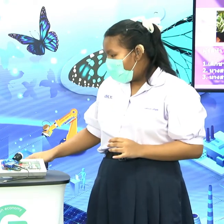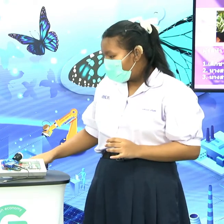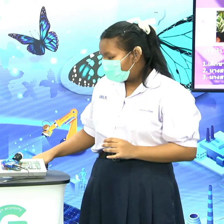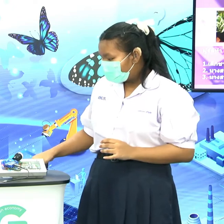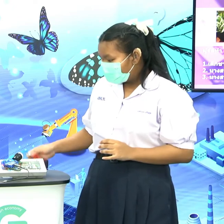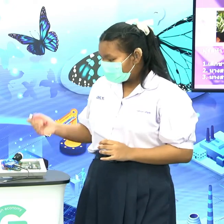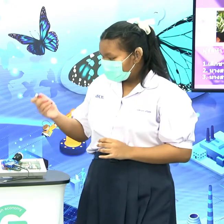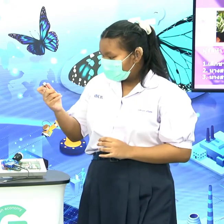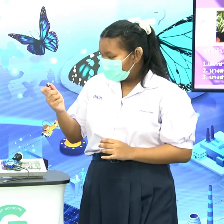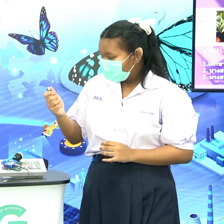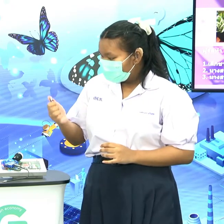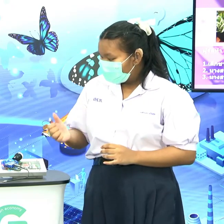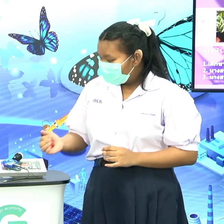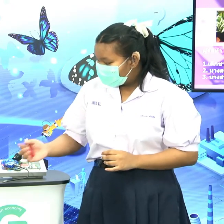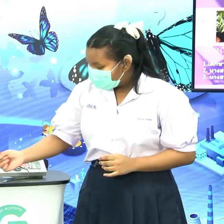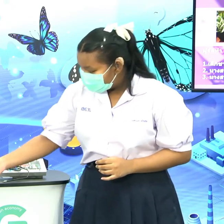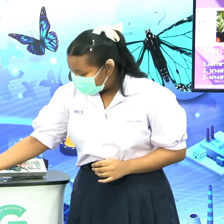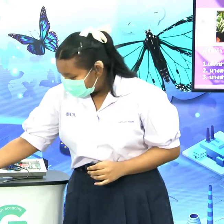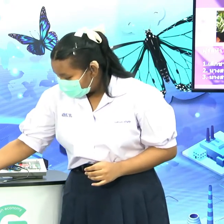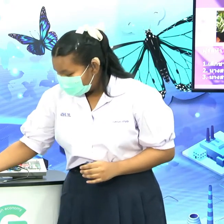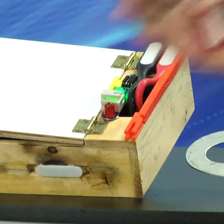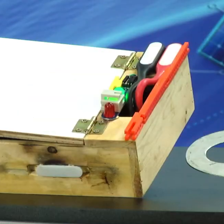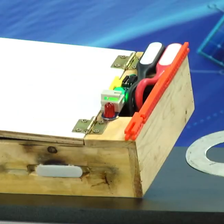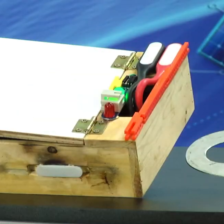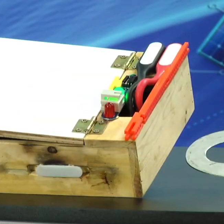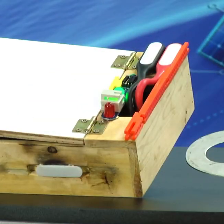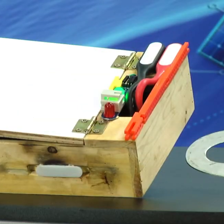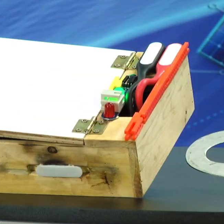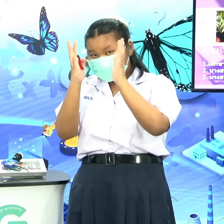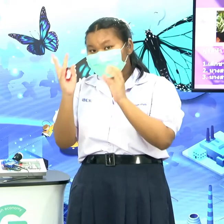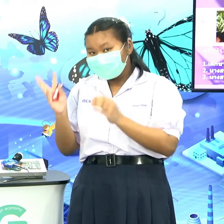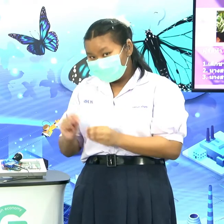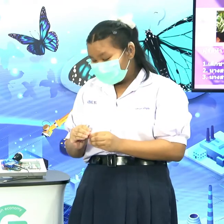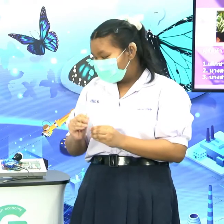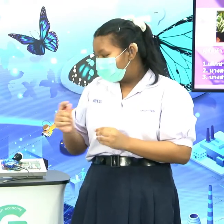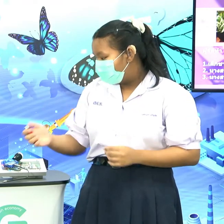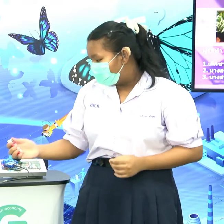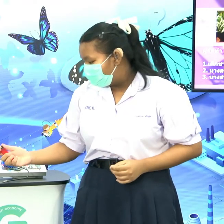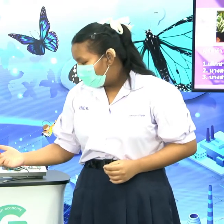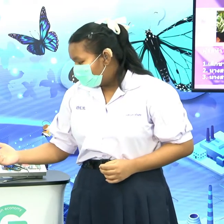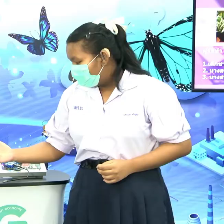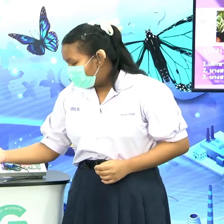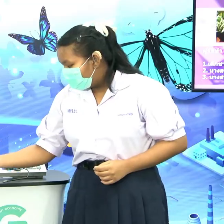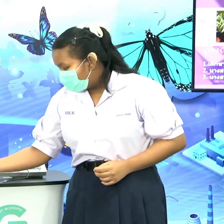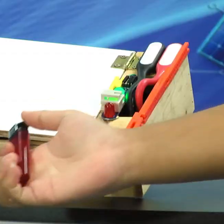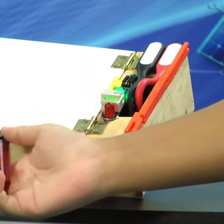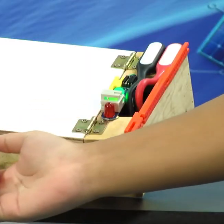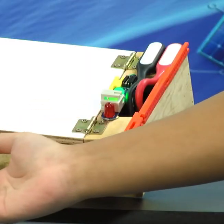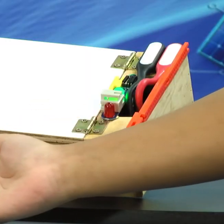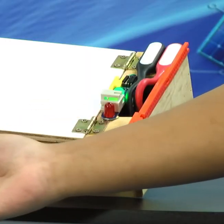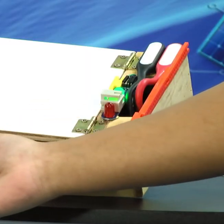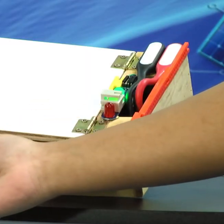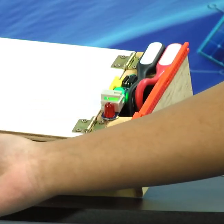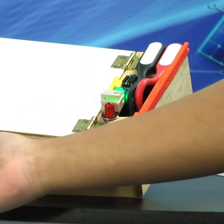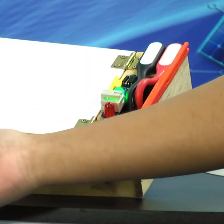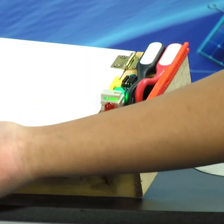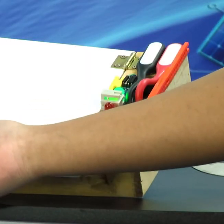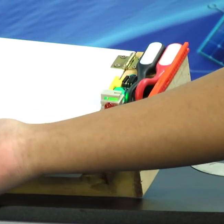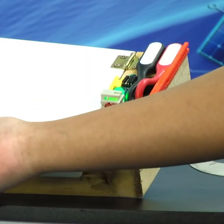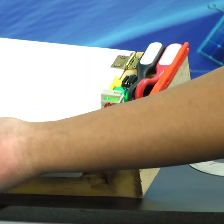วิตและทรัพย์สินได้นะคะเราก็เลยได้ทำเครื่องมือชิ้นนี้ขึ้นมาอันนี้ก็จะเป็นเครื่องมือที่มีเซ็นเซอร์การตรวจจับแก๊สรั่วภายในบ้